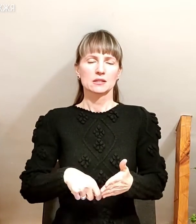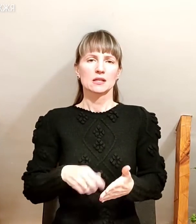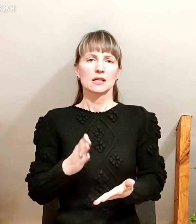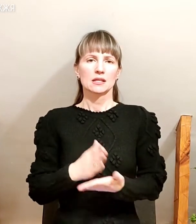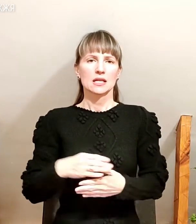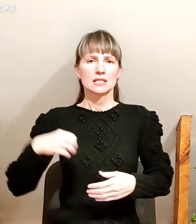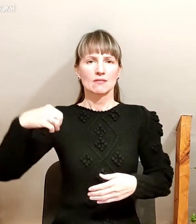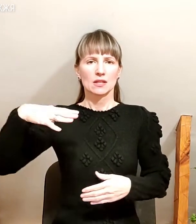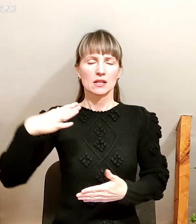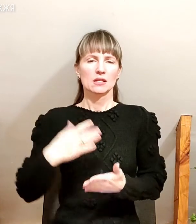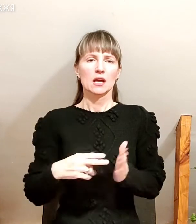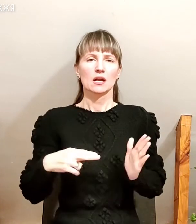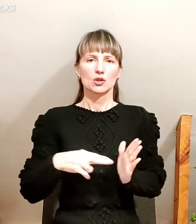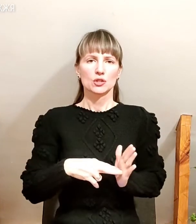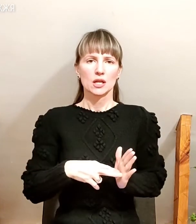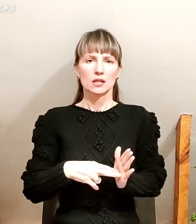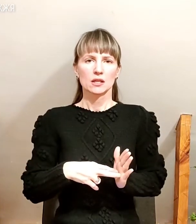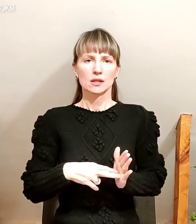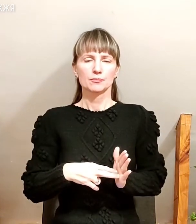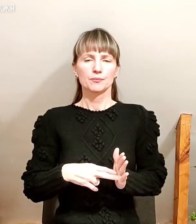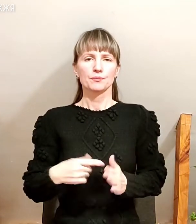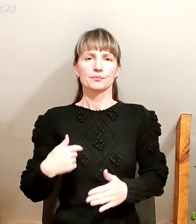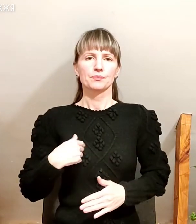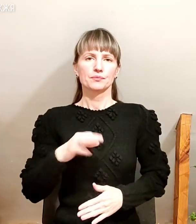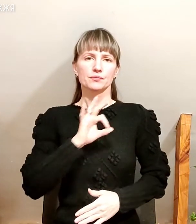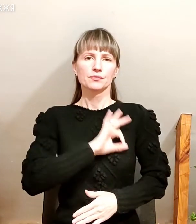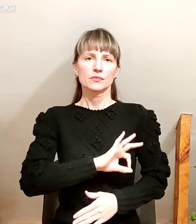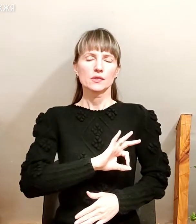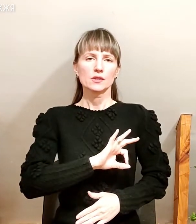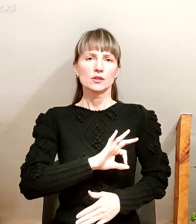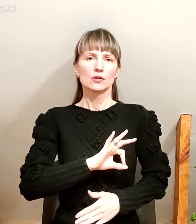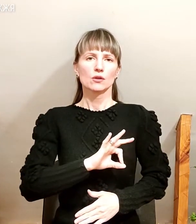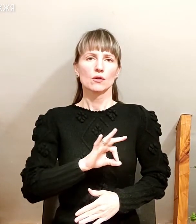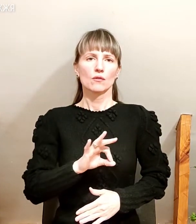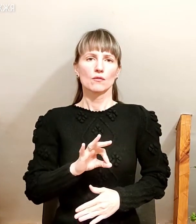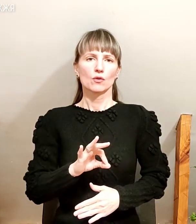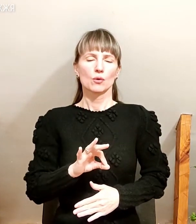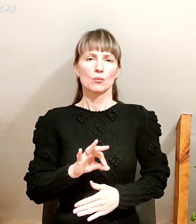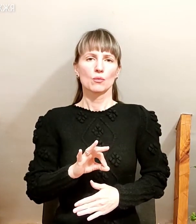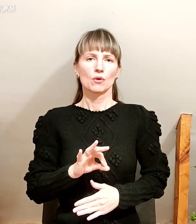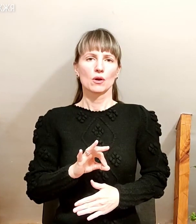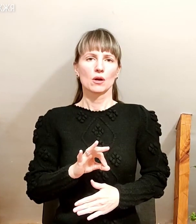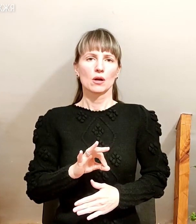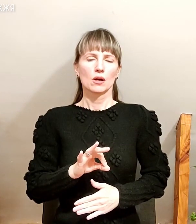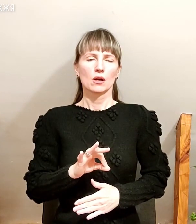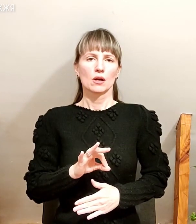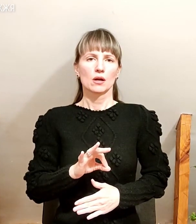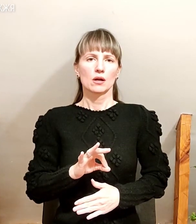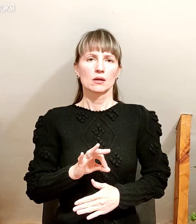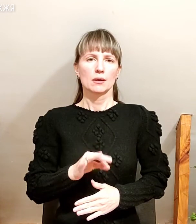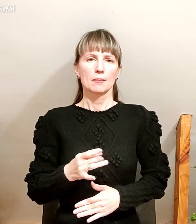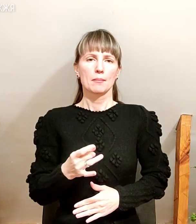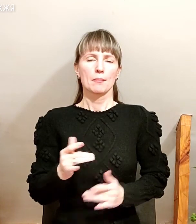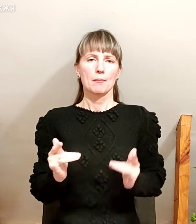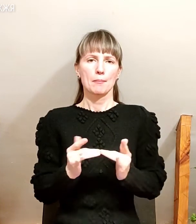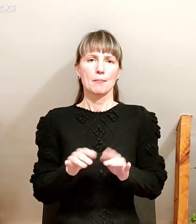є розетки, ми використовуємо професійне готельне постільну білизну під професійну. У кожного